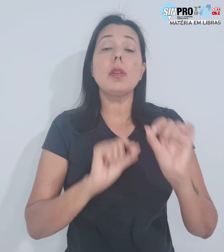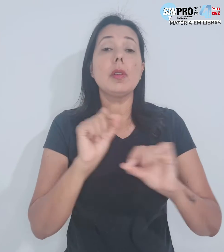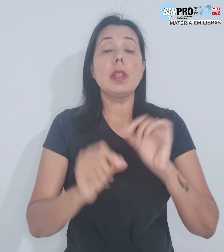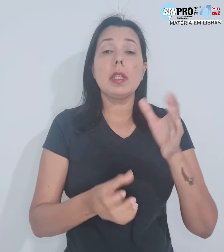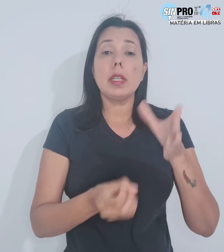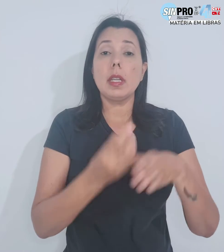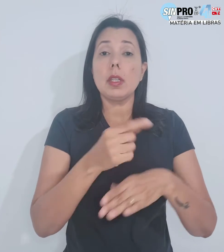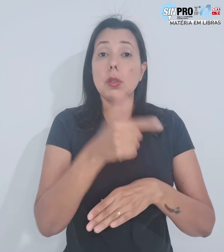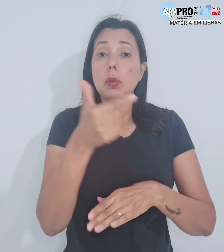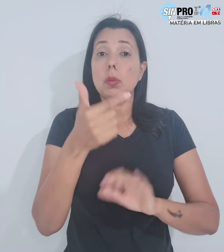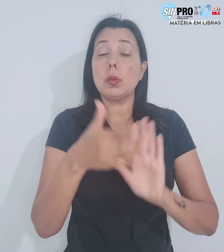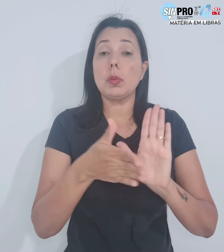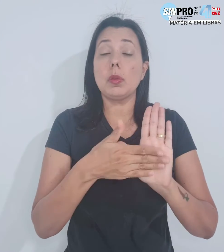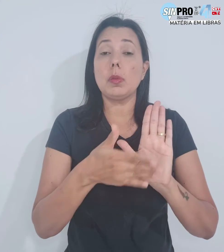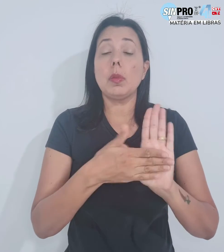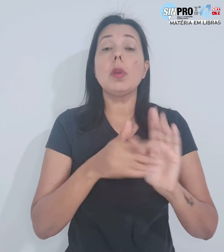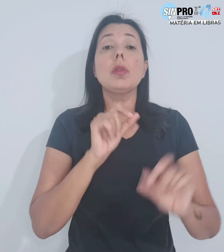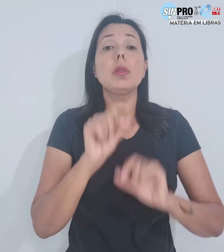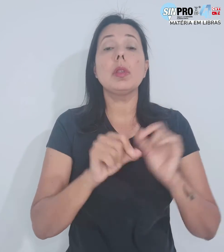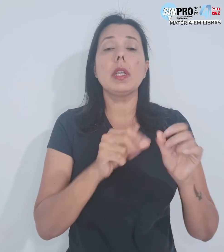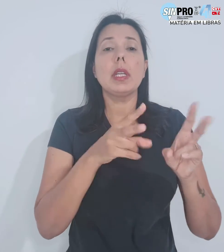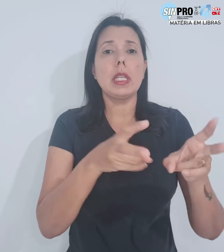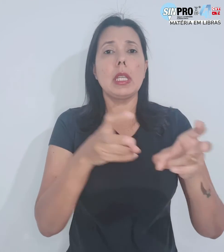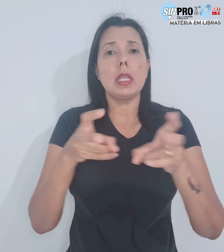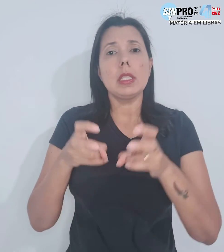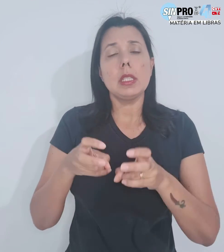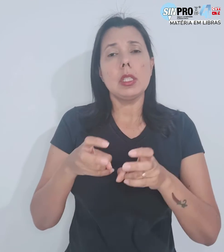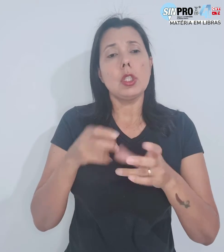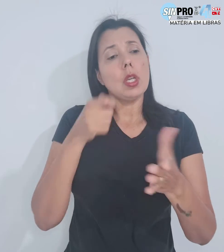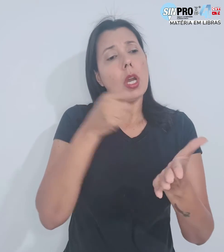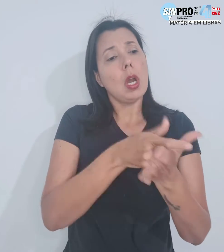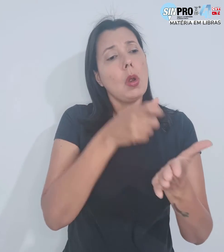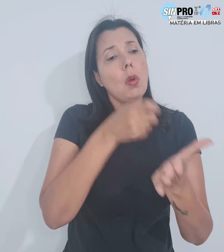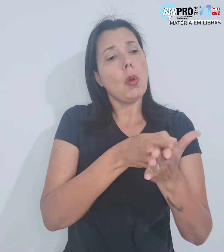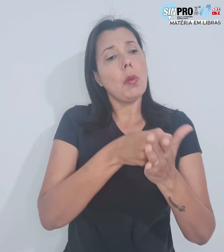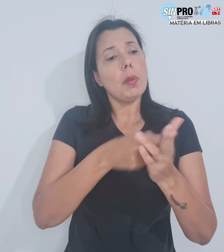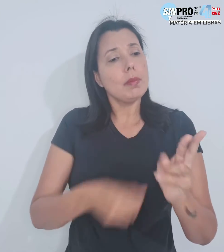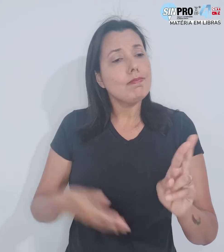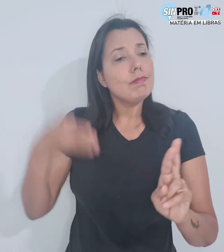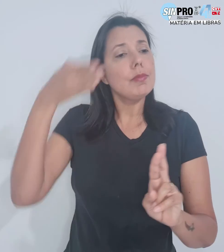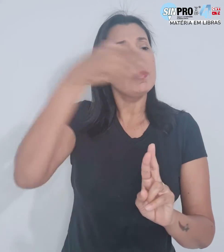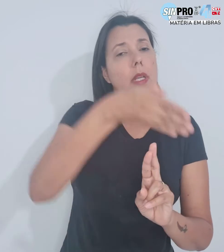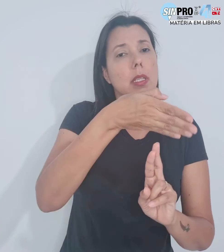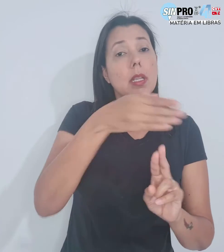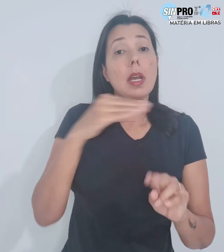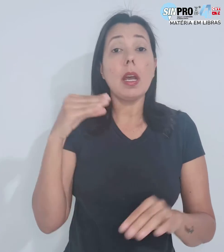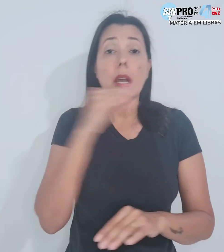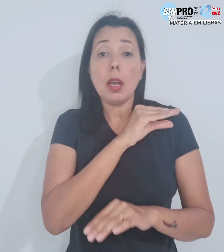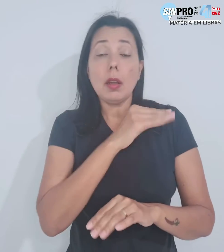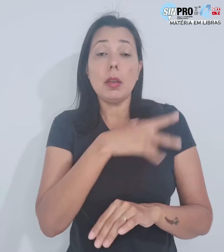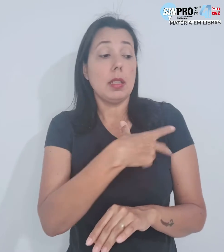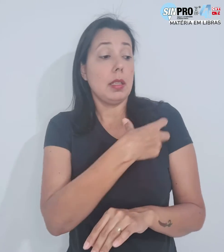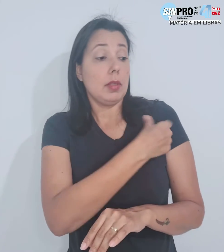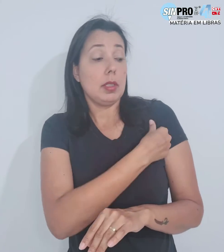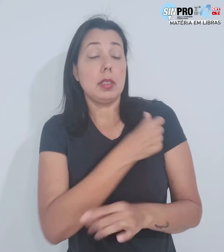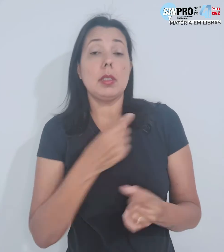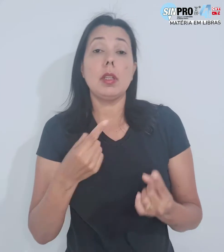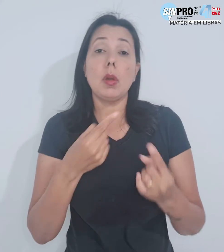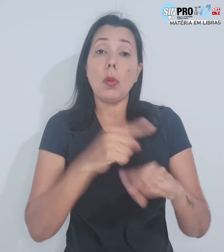foram lançadas duas campanhas que exigem a compra direta e imediata da vacina